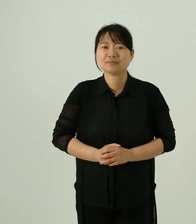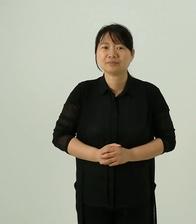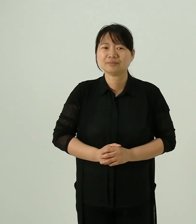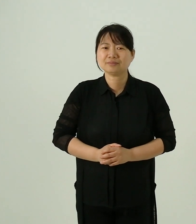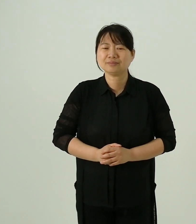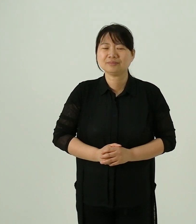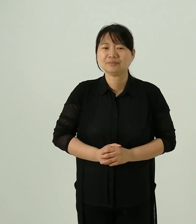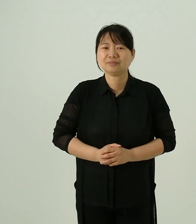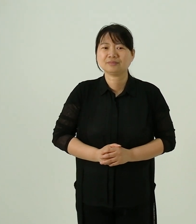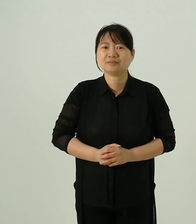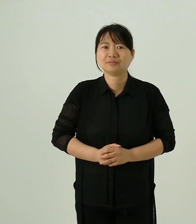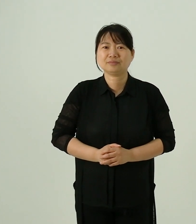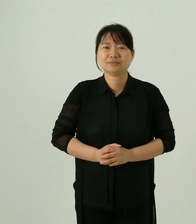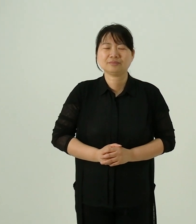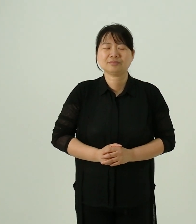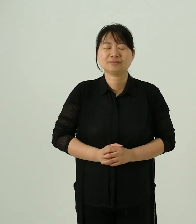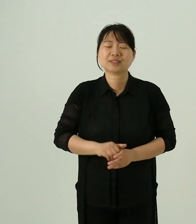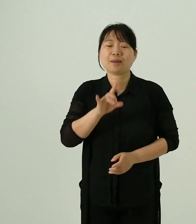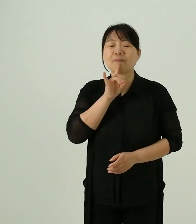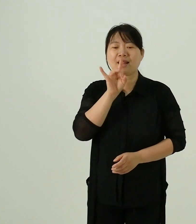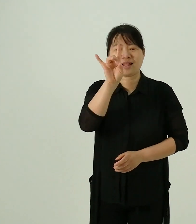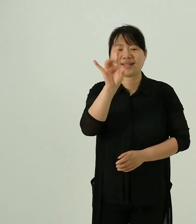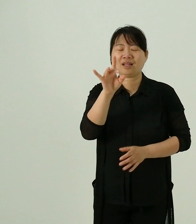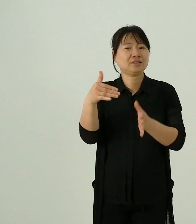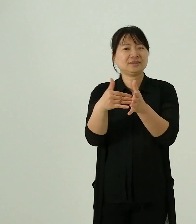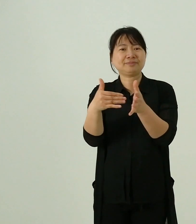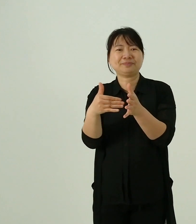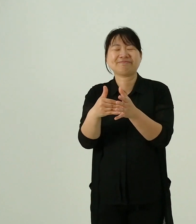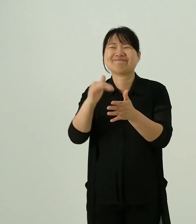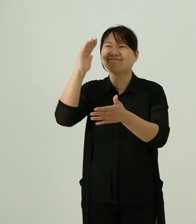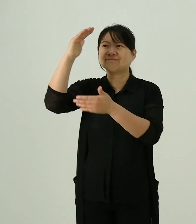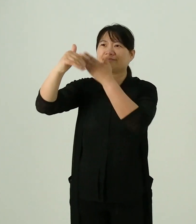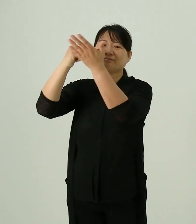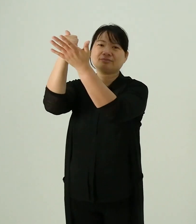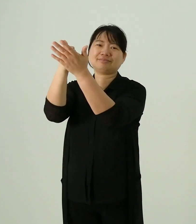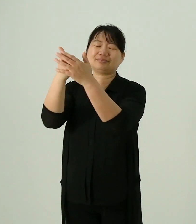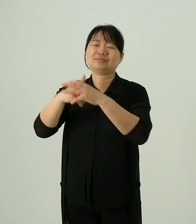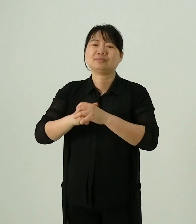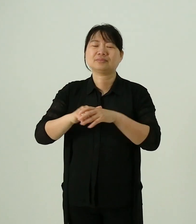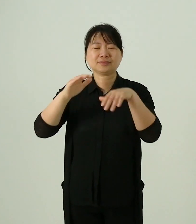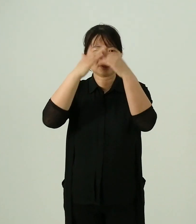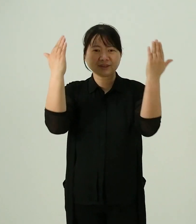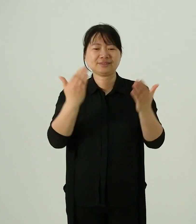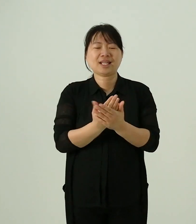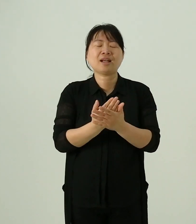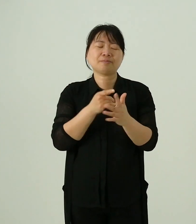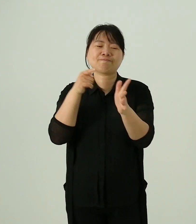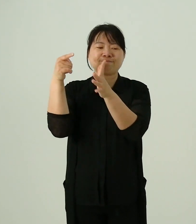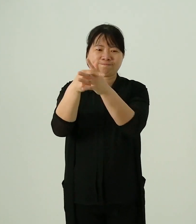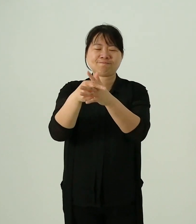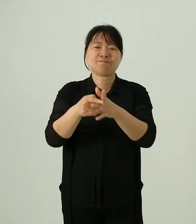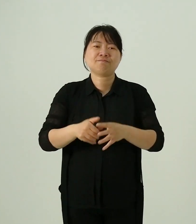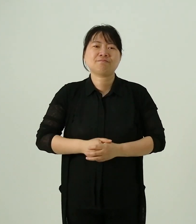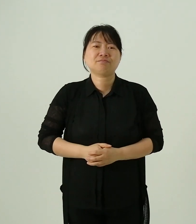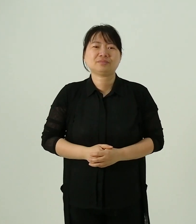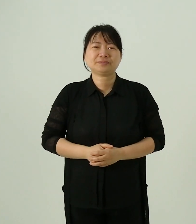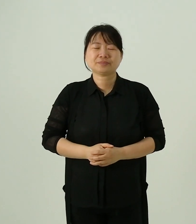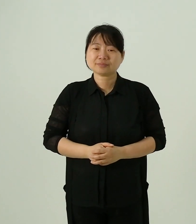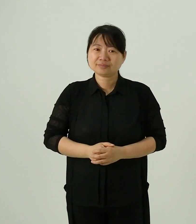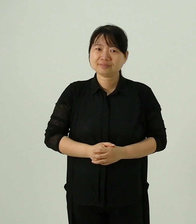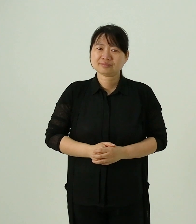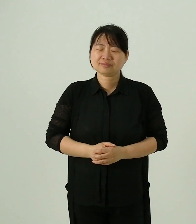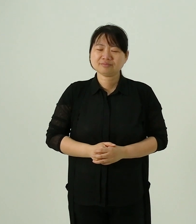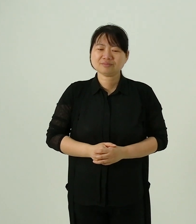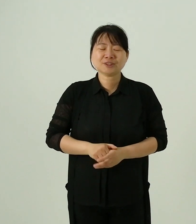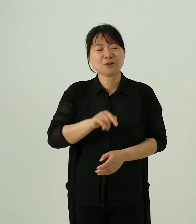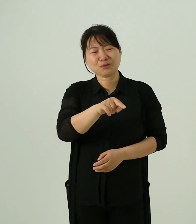그 한마디면 우리 하나님이 다 알아요. 아이고,